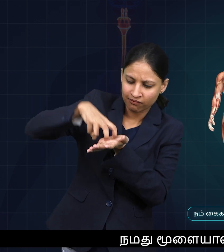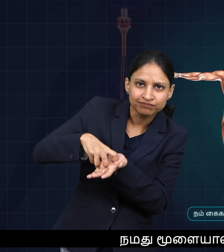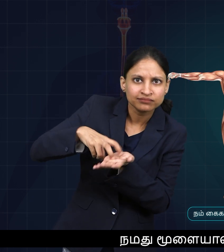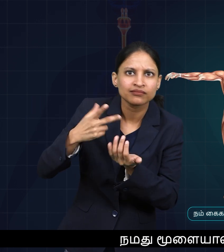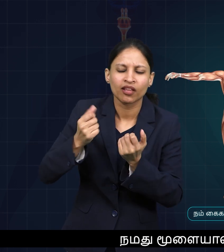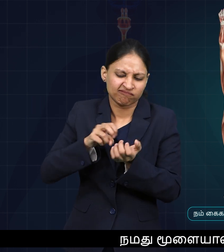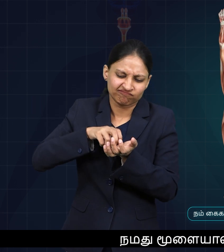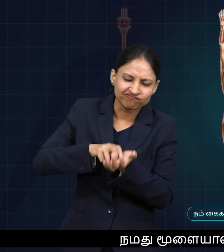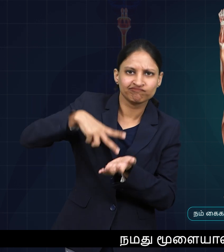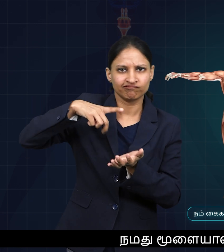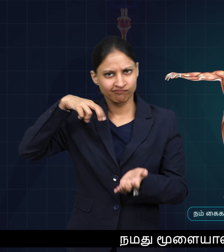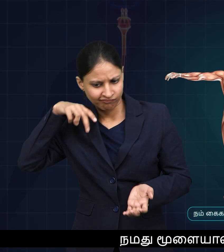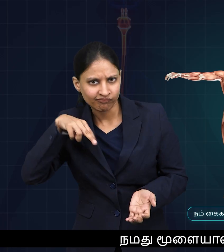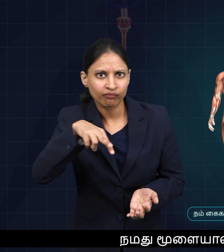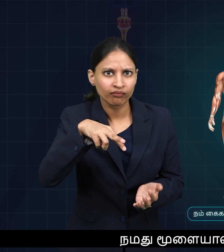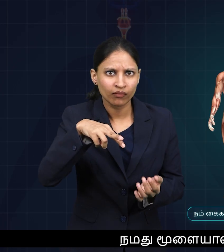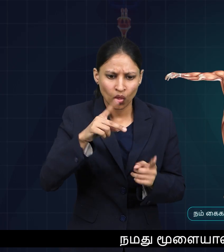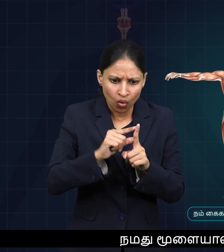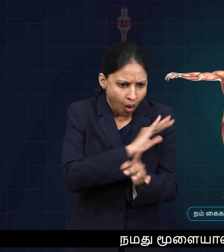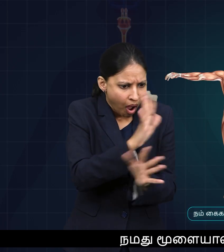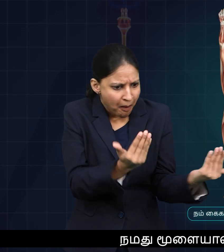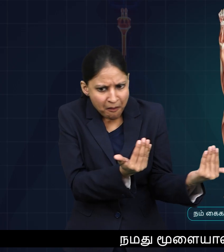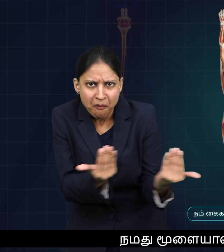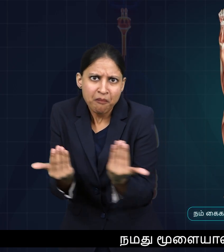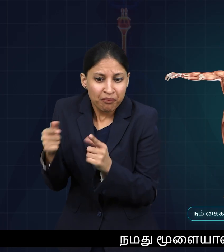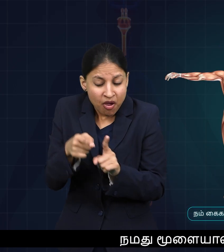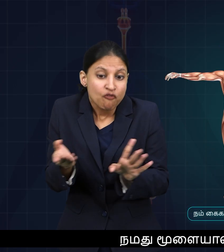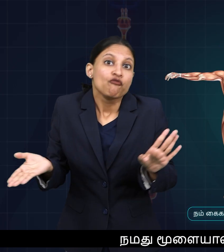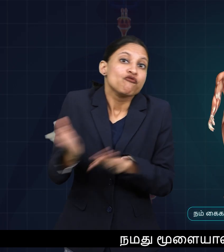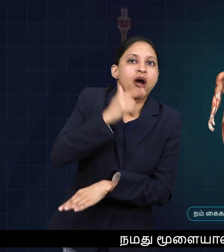நமது மூளையால் மட்டுமே சாத்தியமாகும்.